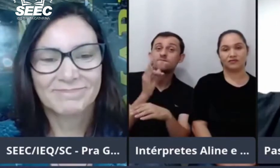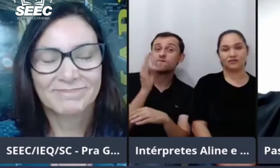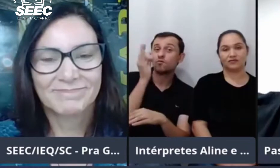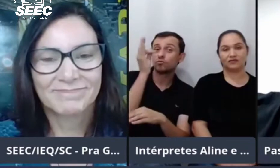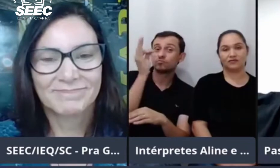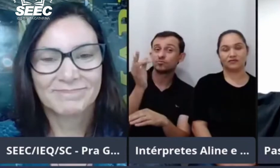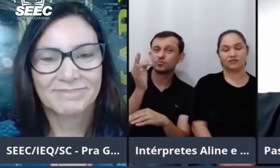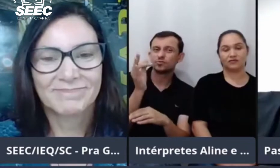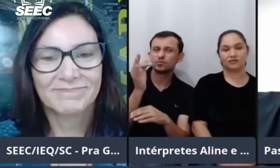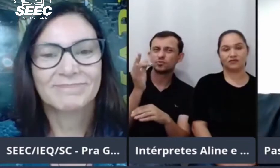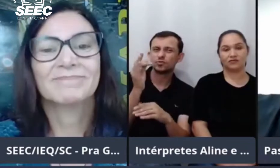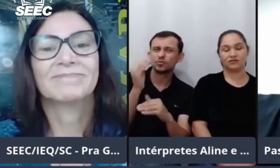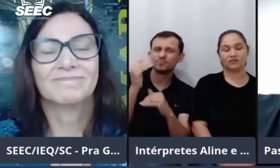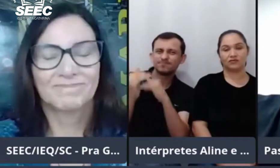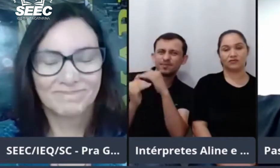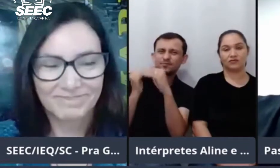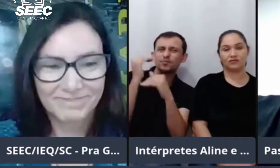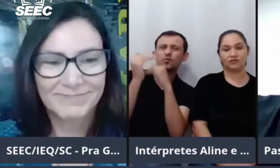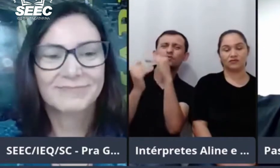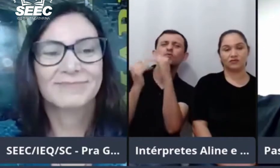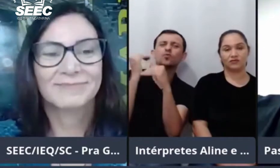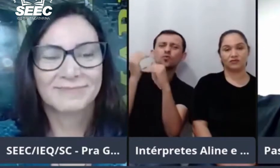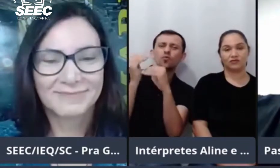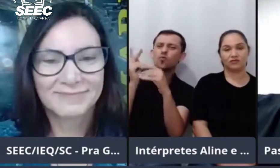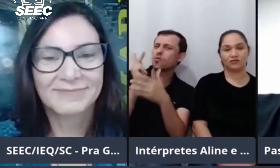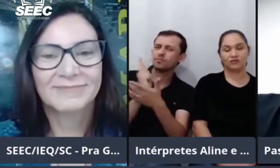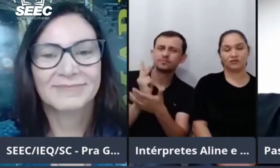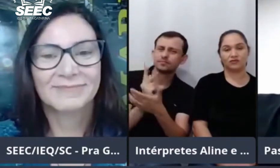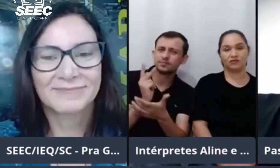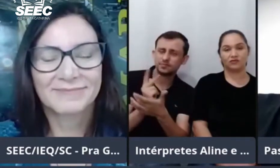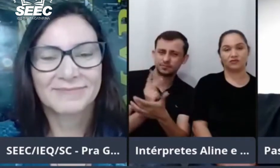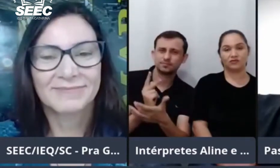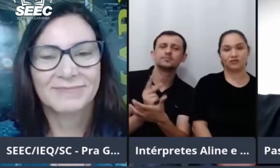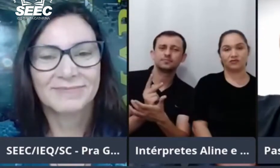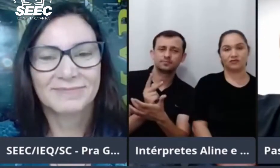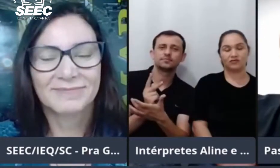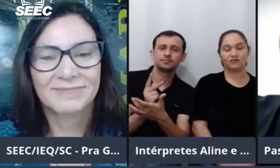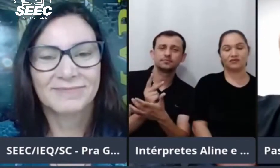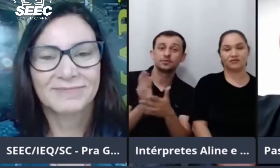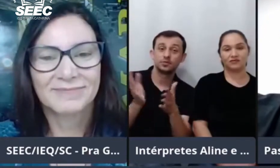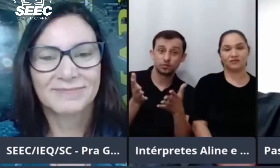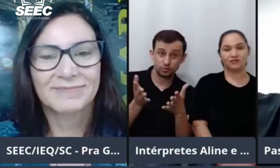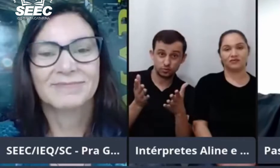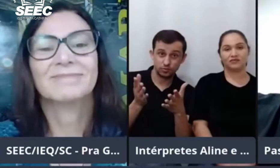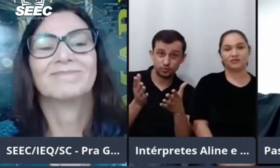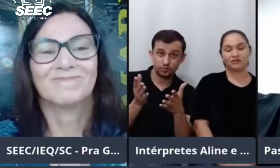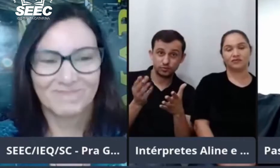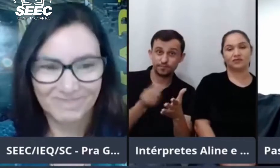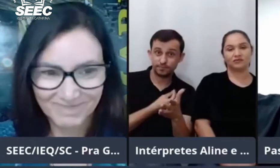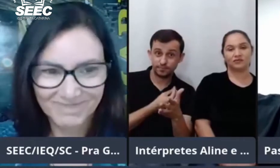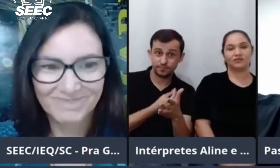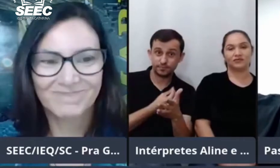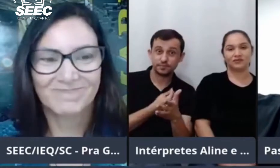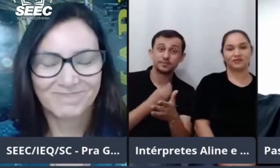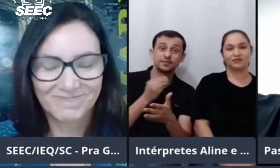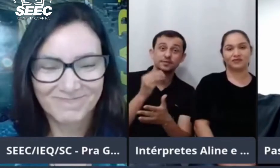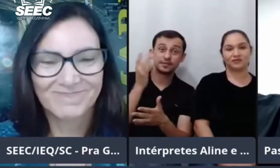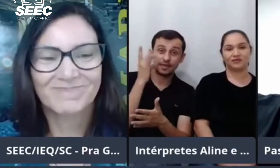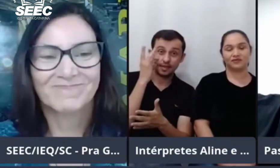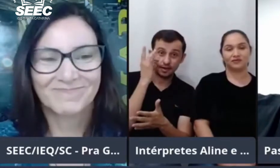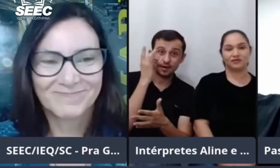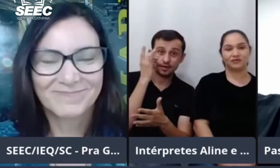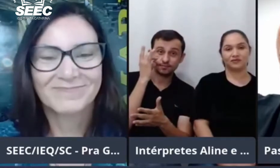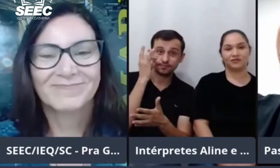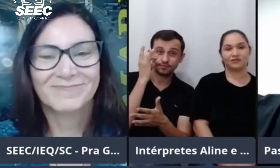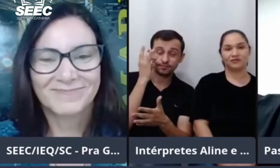ter uma amplitude bem maior, não é verdade? Na nossa igreja, que tem uma característica evangelística, não é verdade, pastor, né? Está